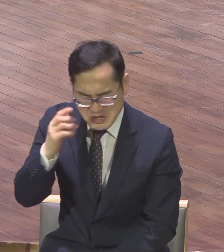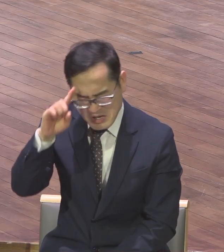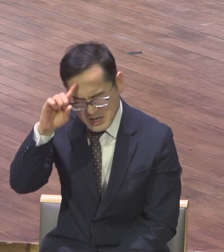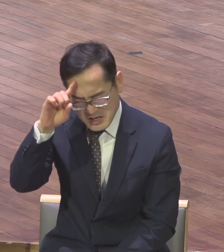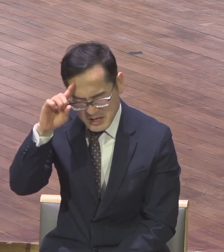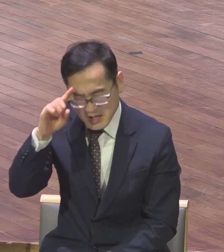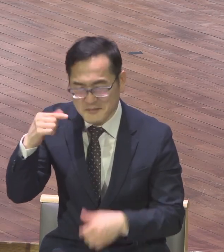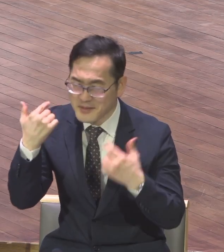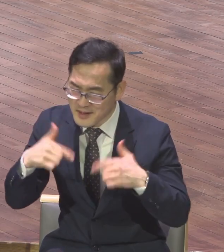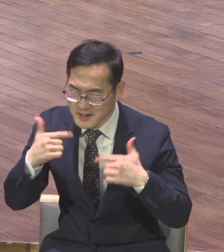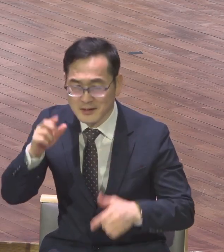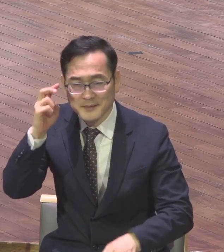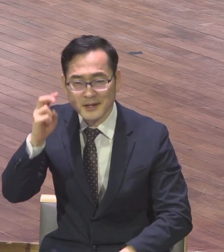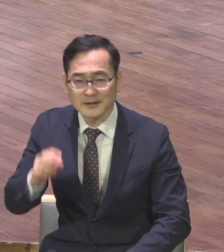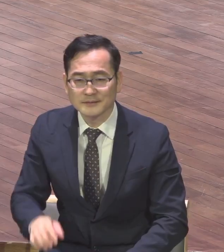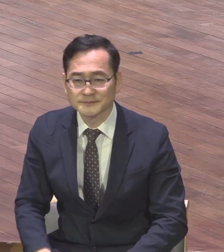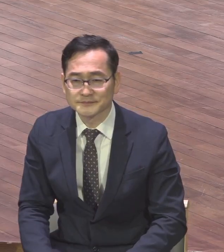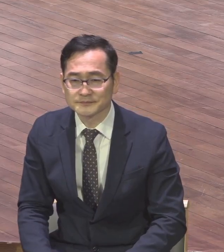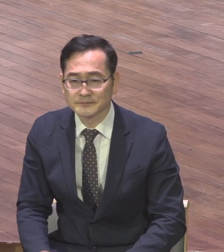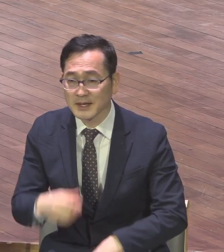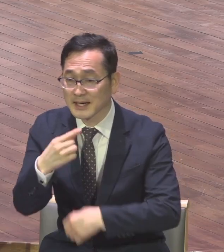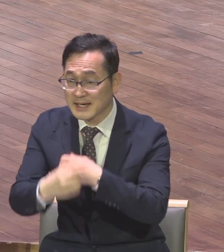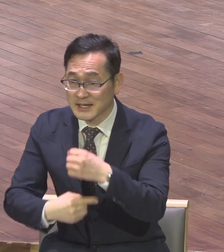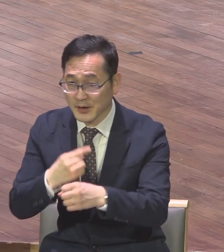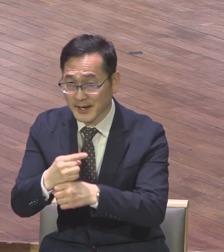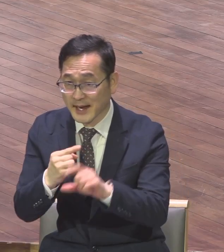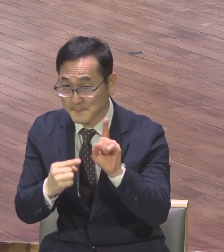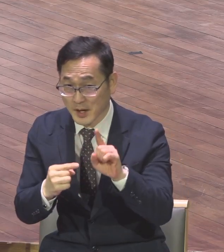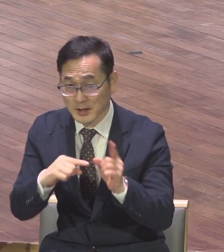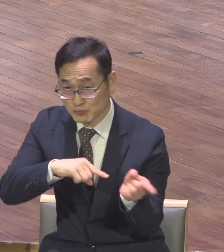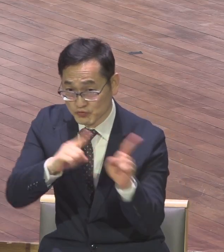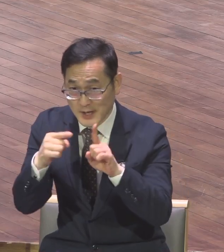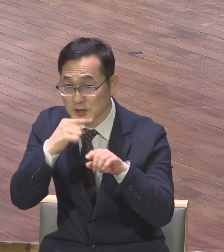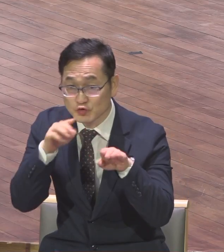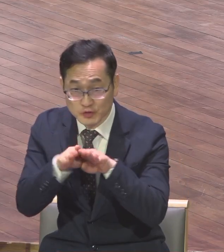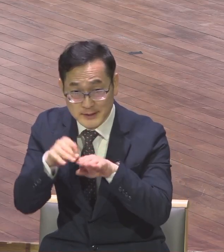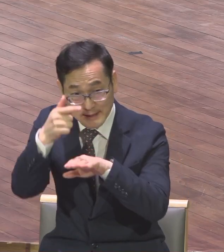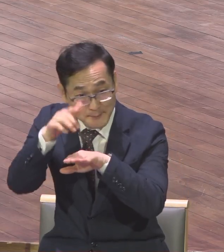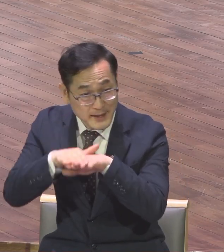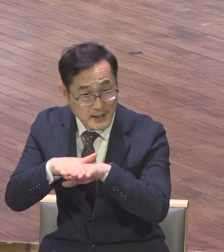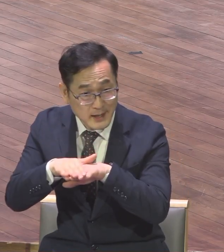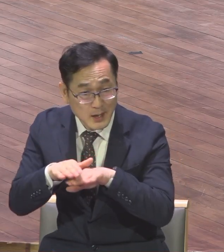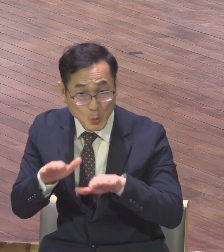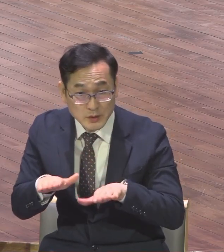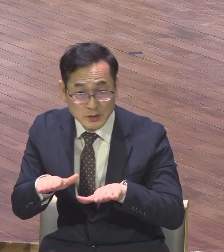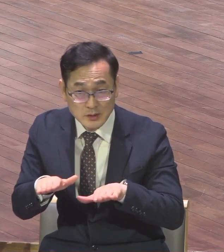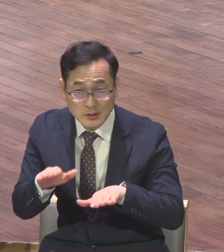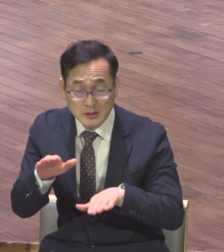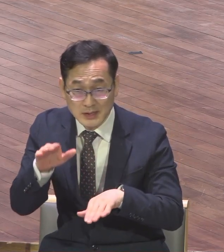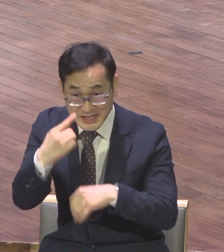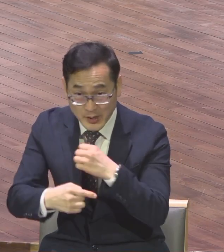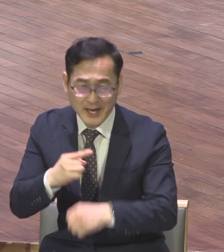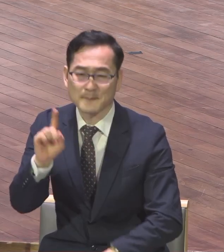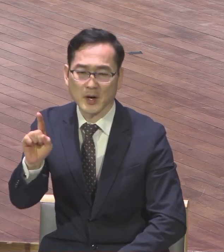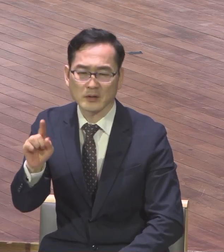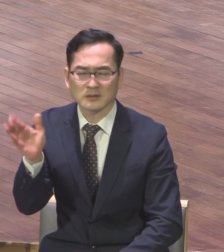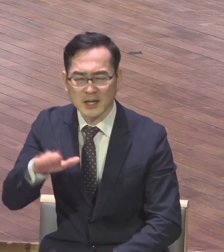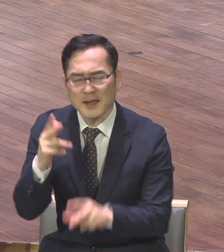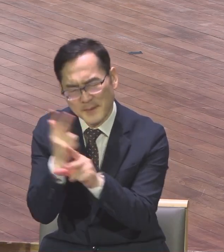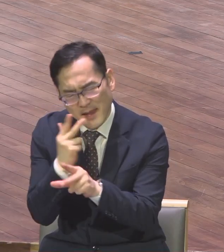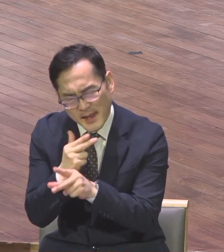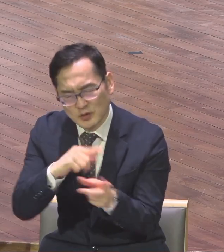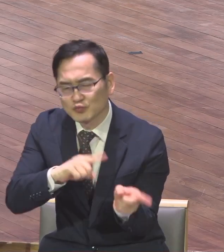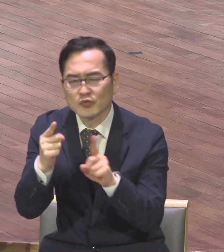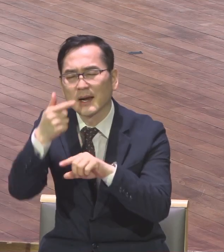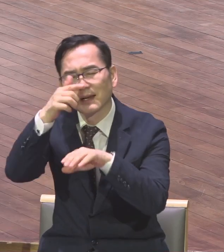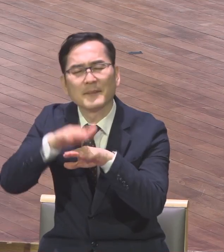우리가 1년에 한 번 공식적으로 이 부활주의를 지키지만은 사실 매주일